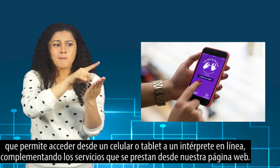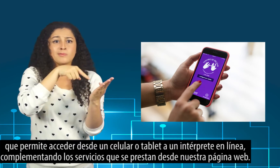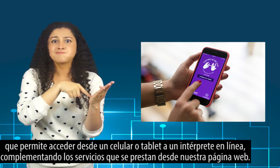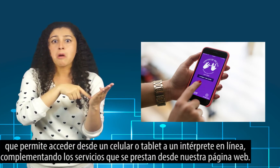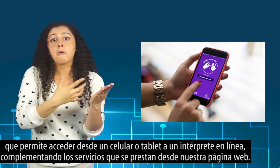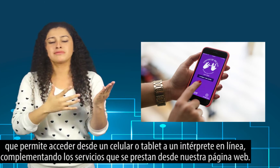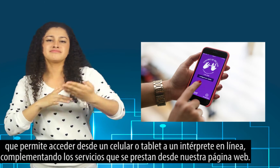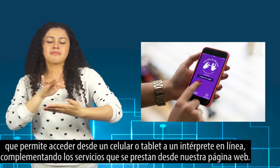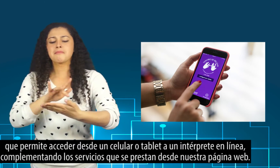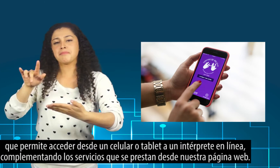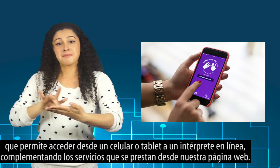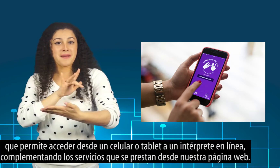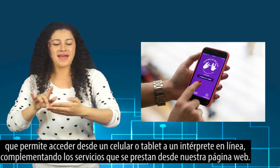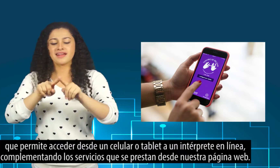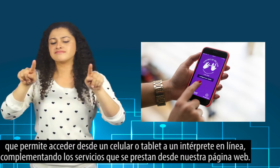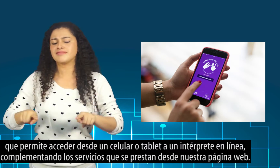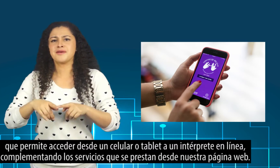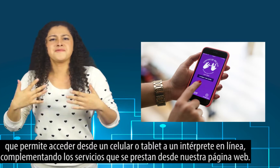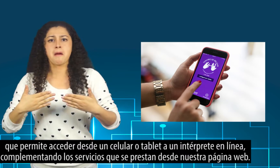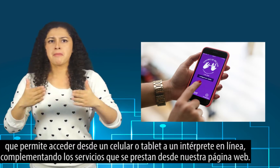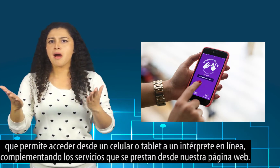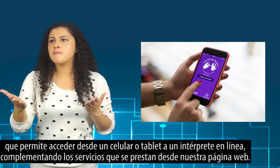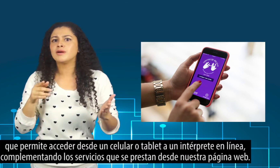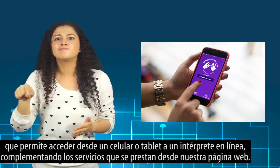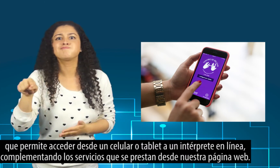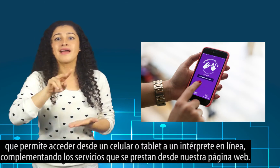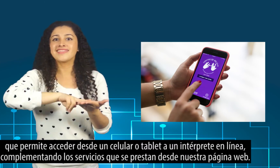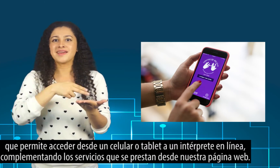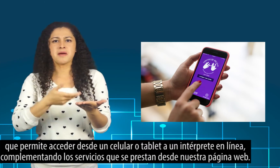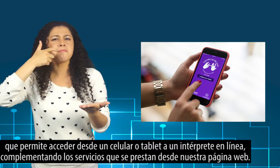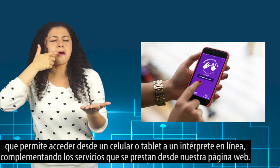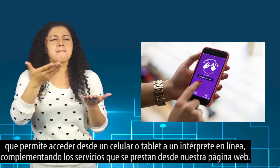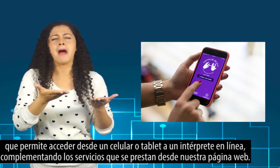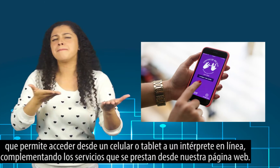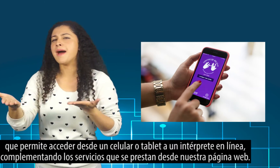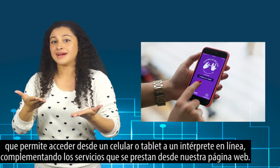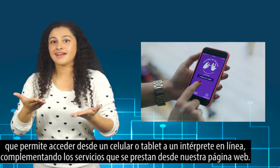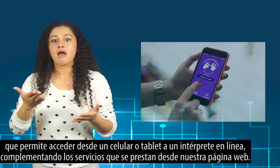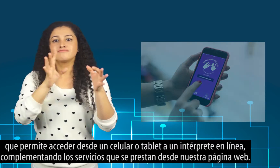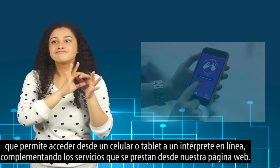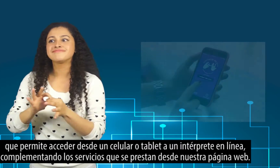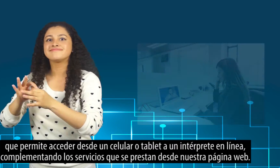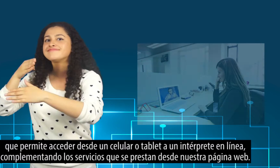que permite acceder desde un celular o tablet a un intérprete en línea, complementando los servicios que se prestan desde nuestra página